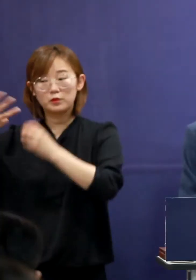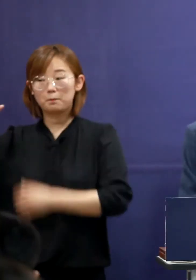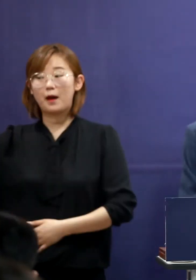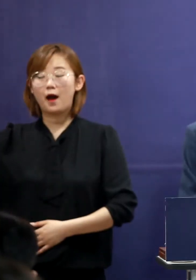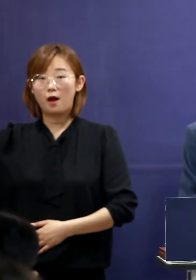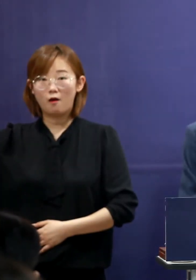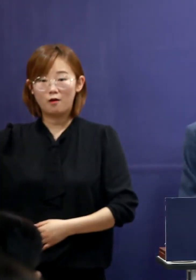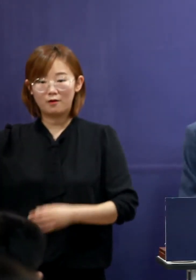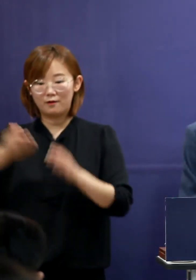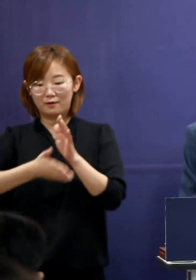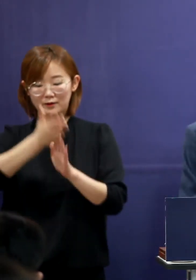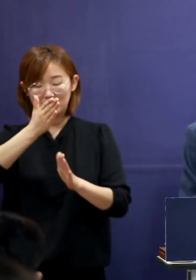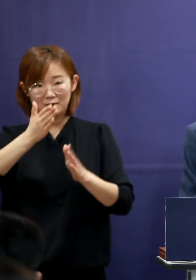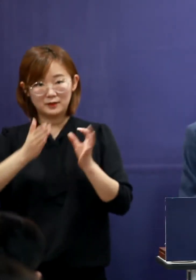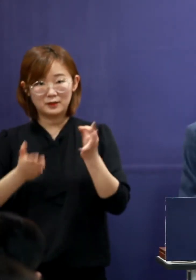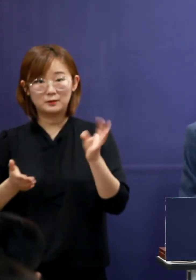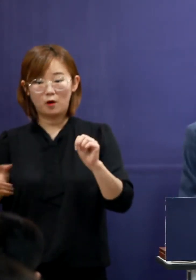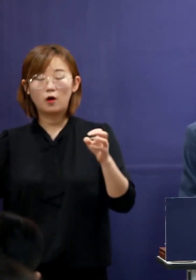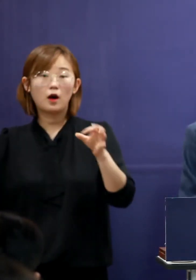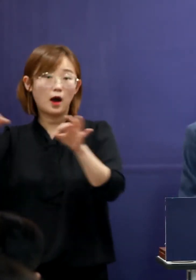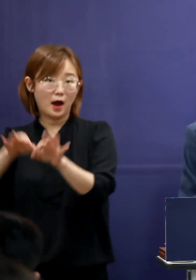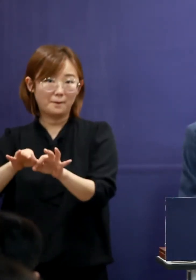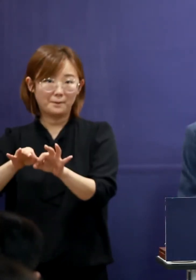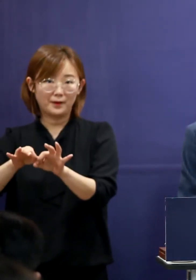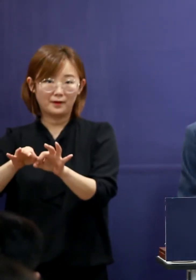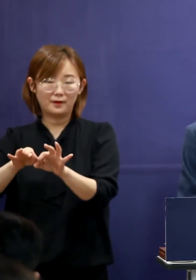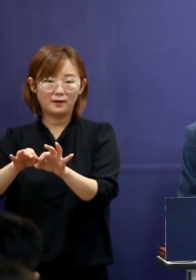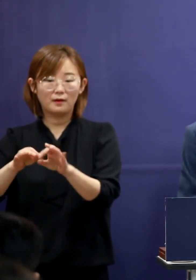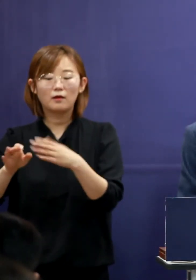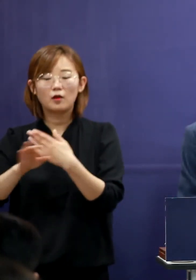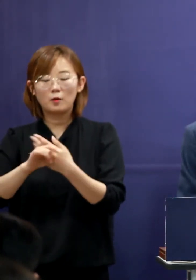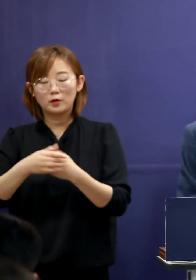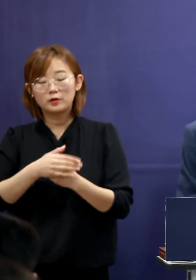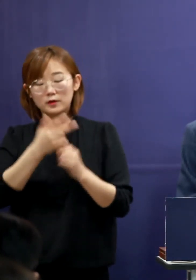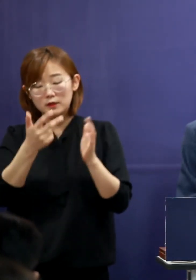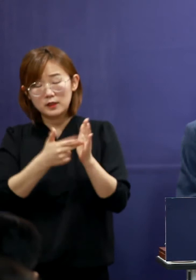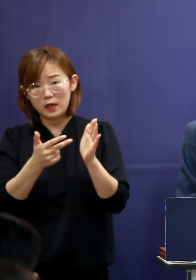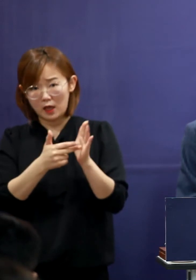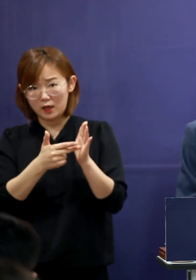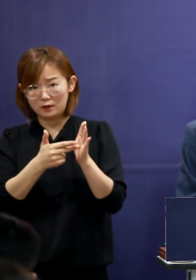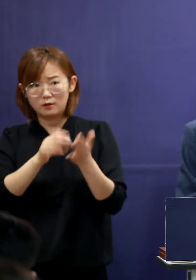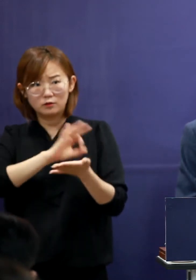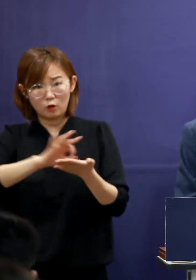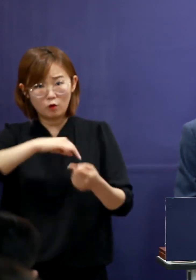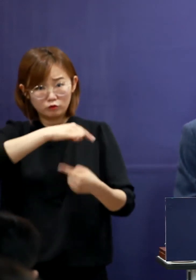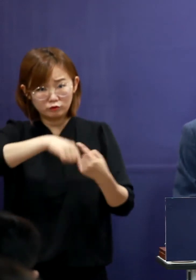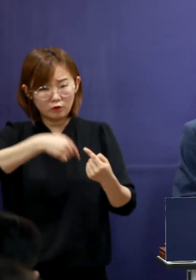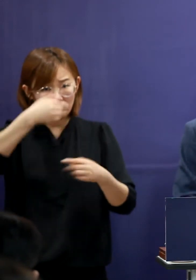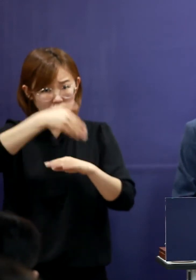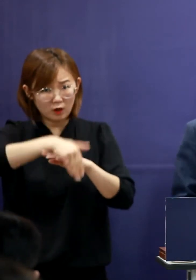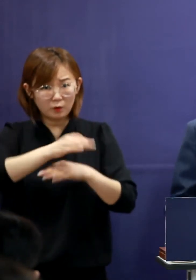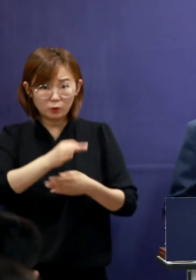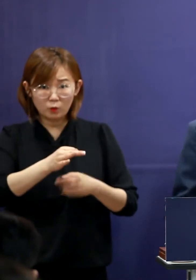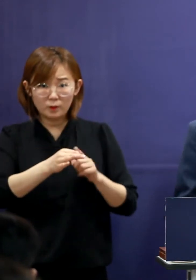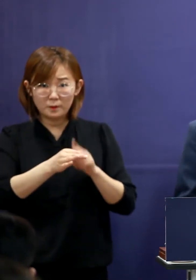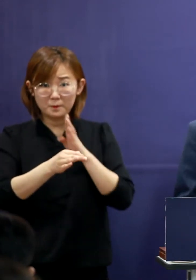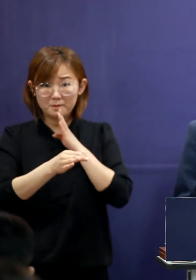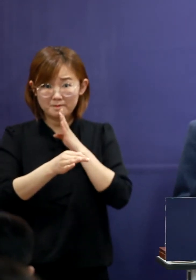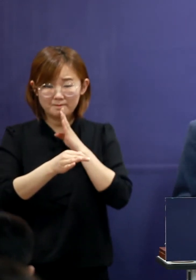지금 이게 재단 전체 자본금인지, 앞으로 사업을 하려면 이제 자본금이